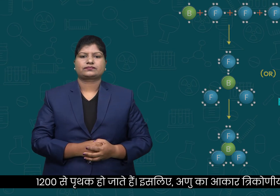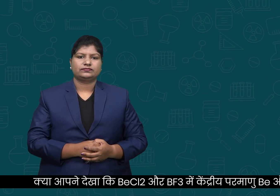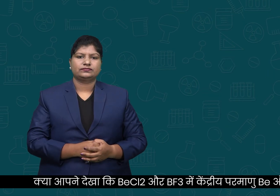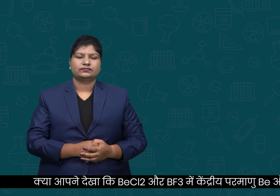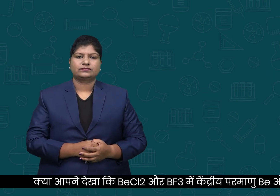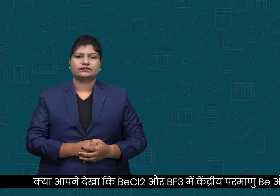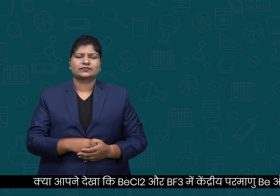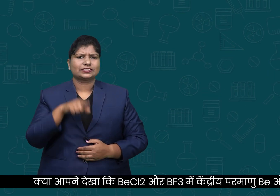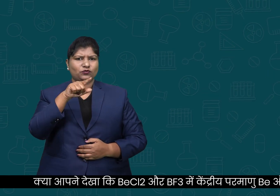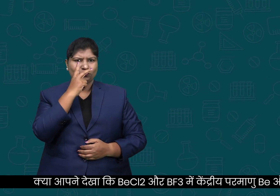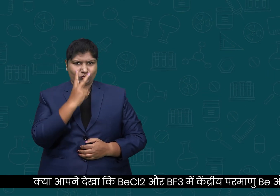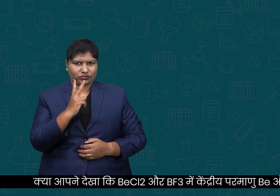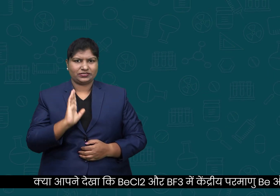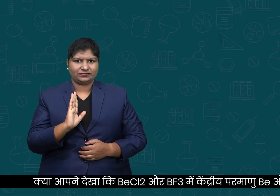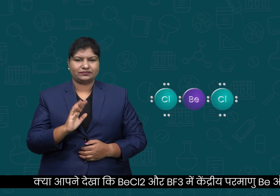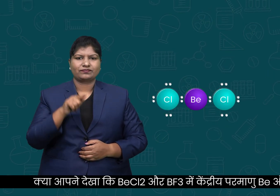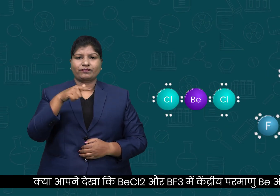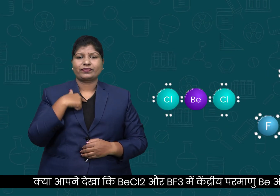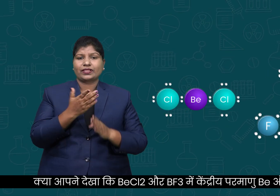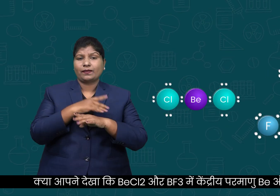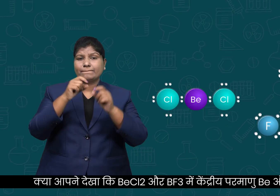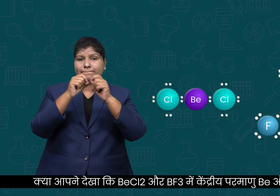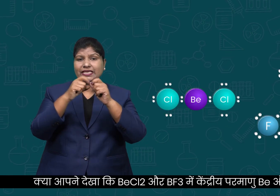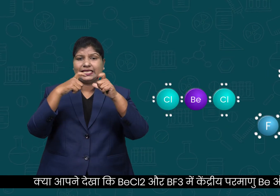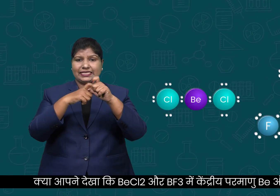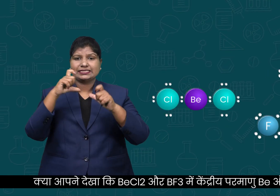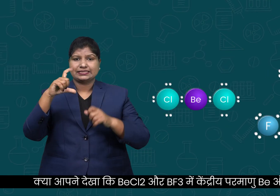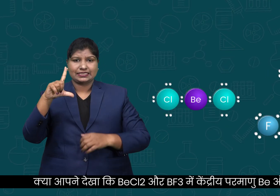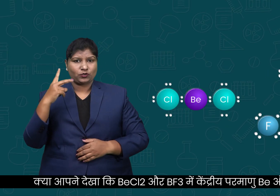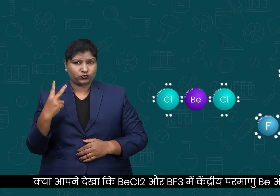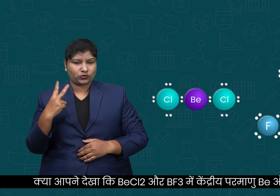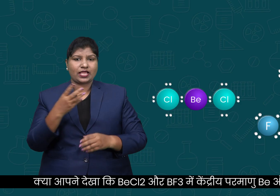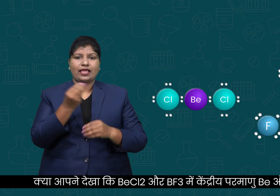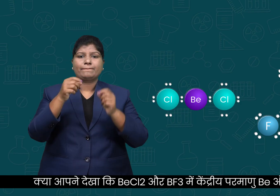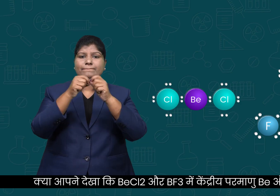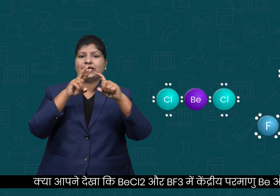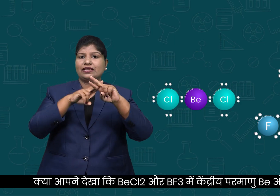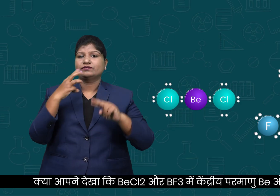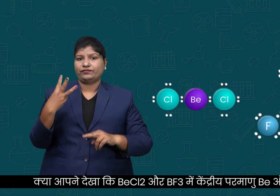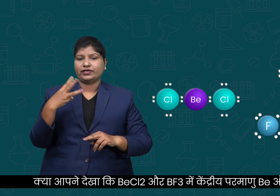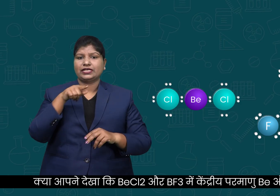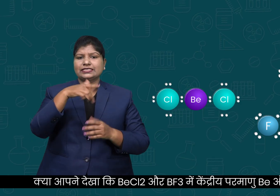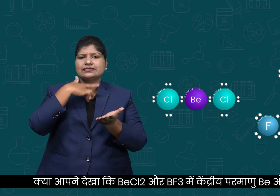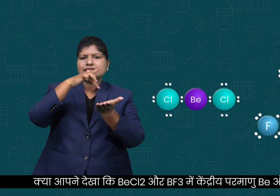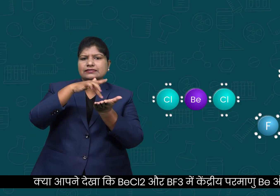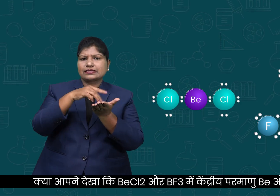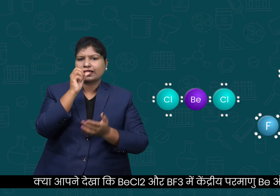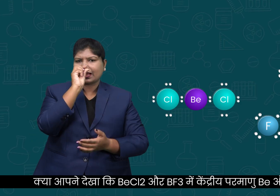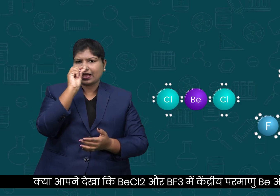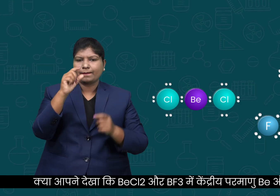क्या आपने देखा कि BeCl2 और BF3 में केंद्रीय परमाणु Be और B के